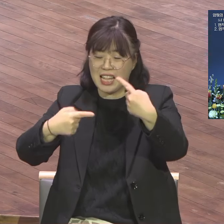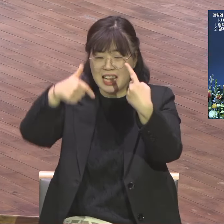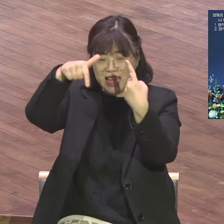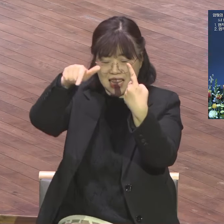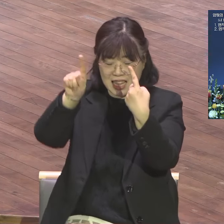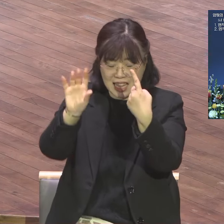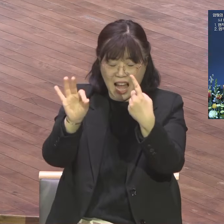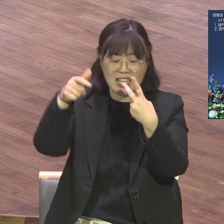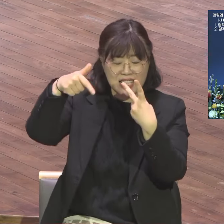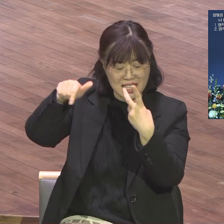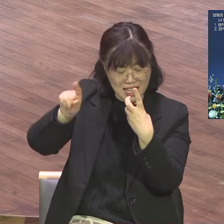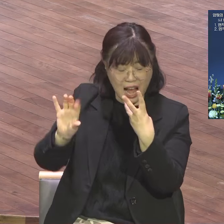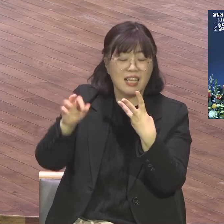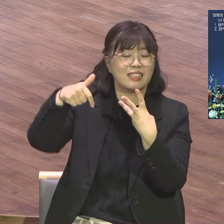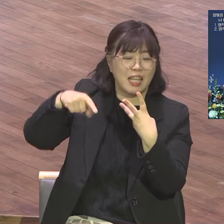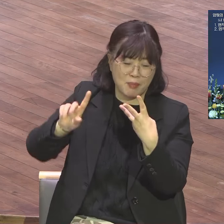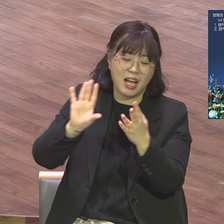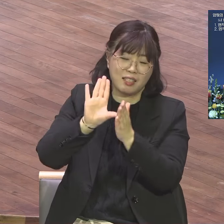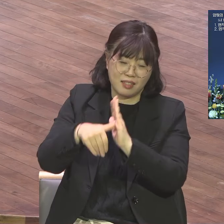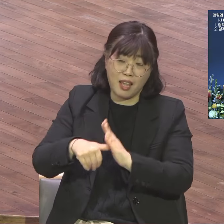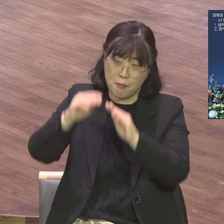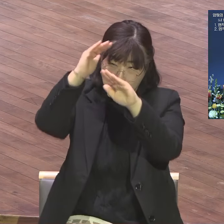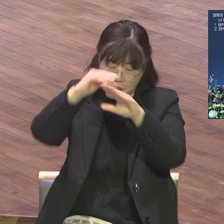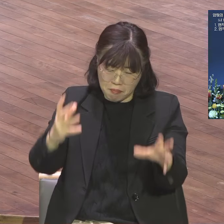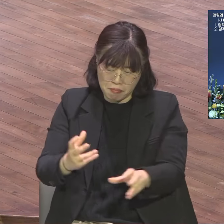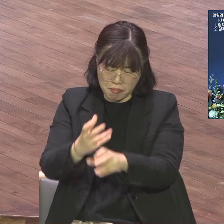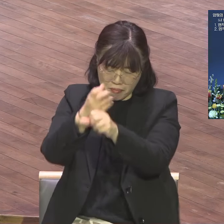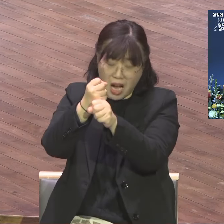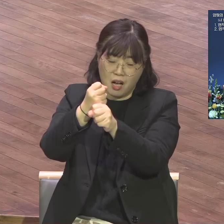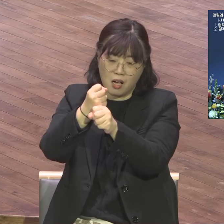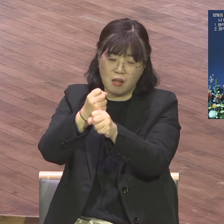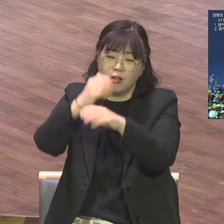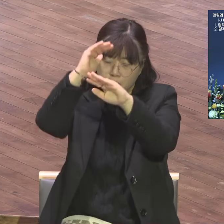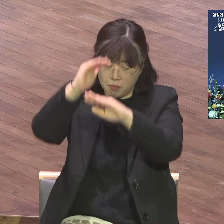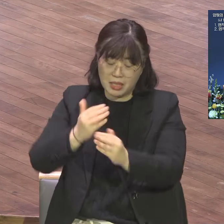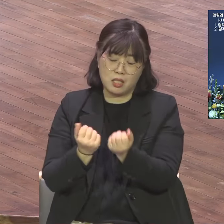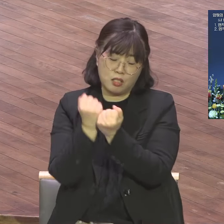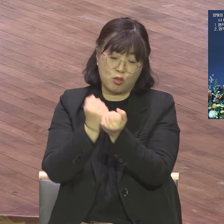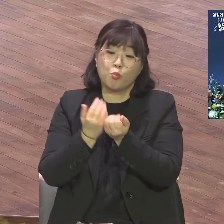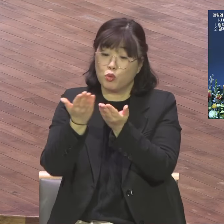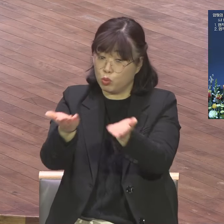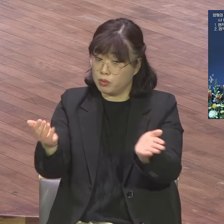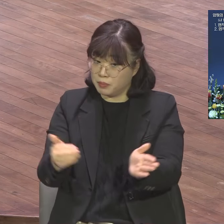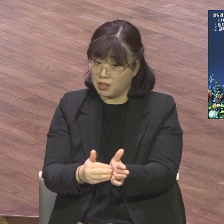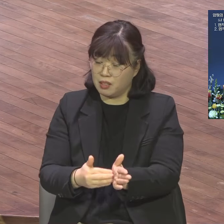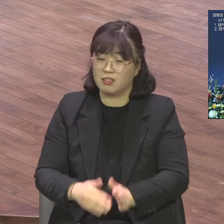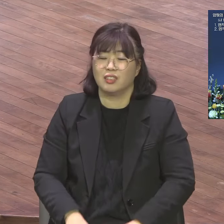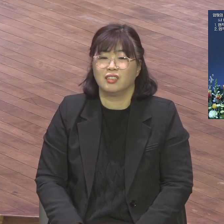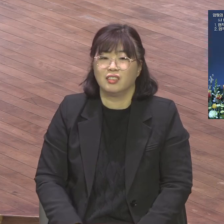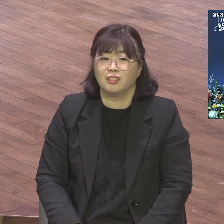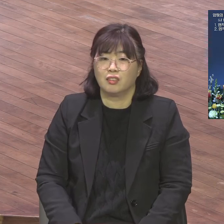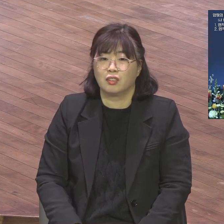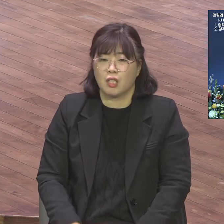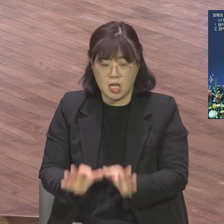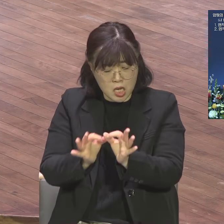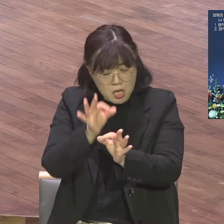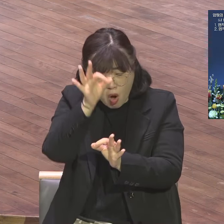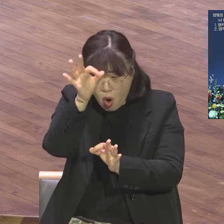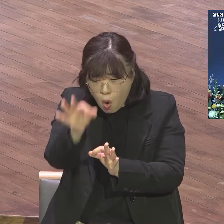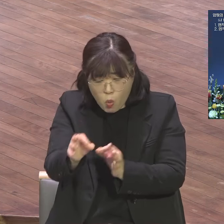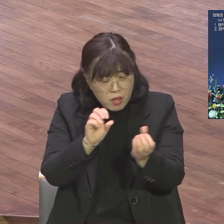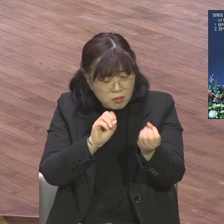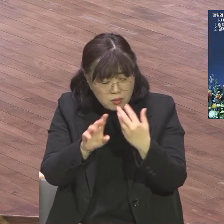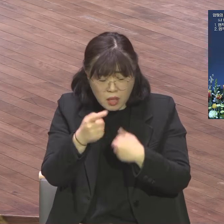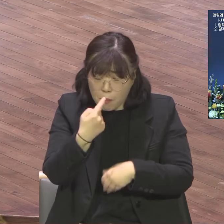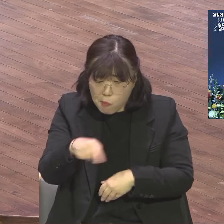자, 영원하고 정확한 언약이 뭐예요? 영원하고 정확한 언약. 이게 뭐예요? 갈보리, 감나산,